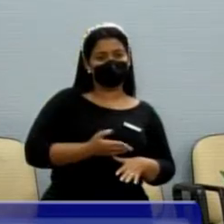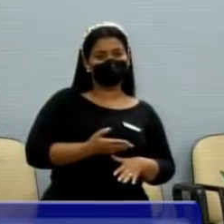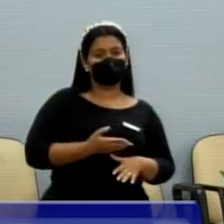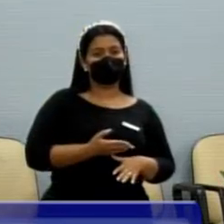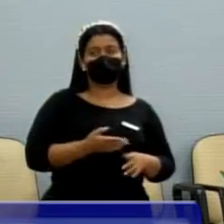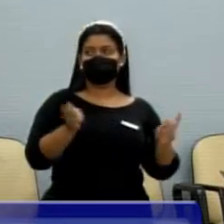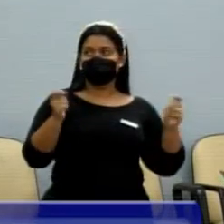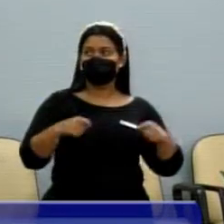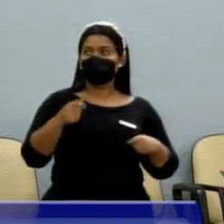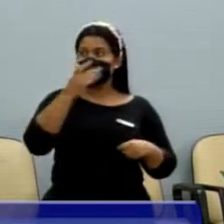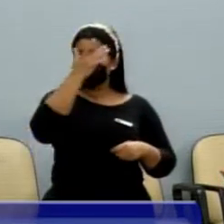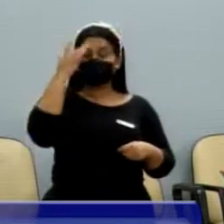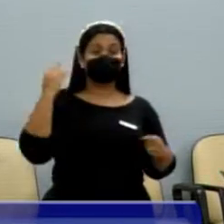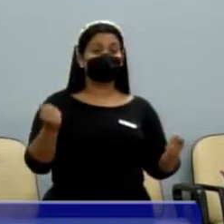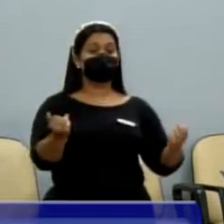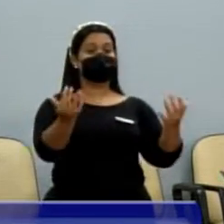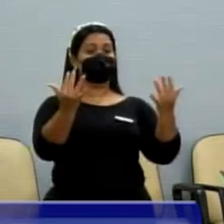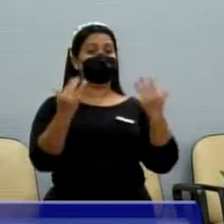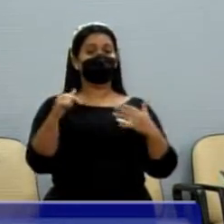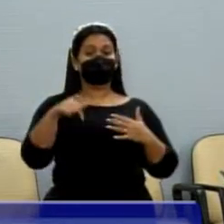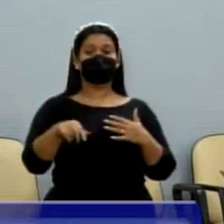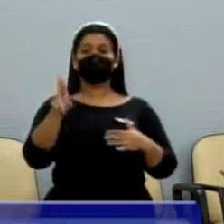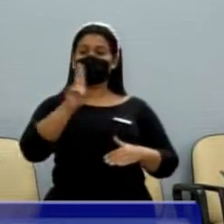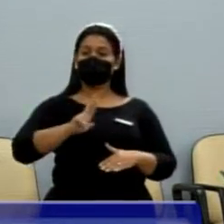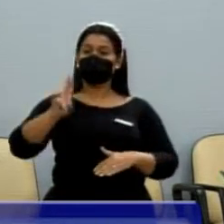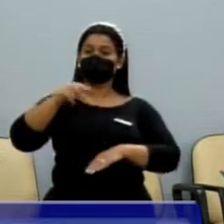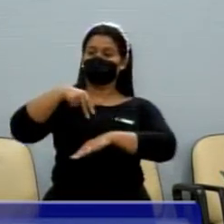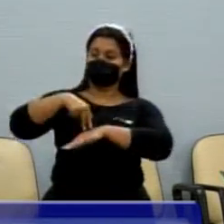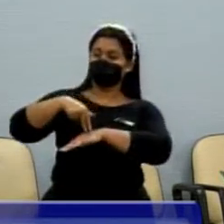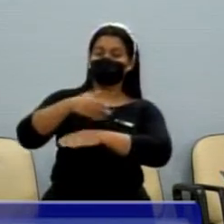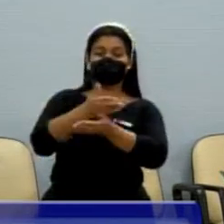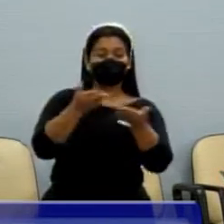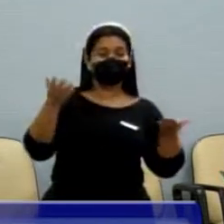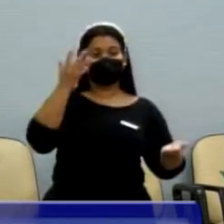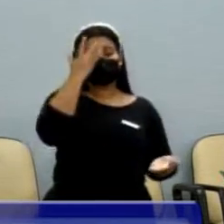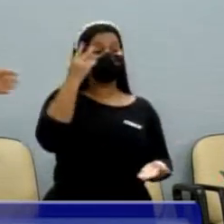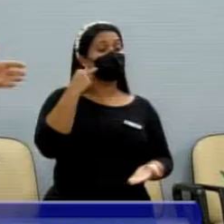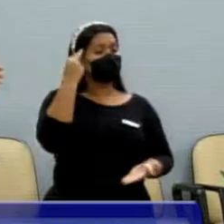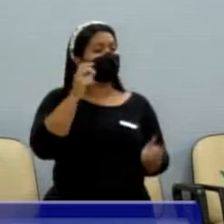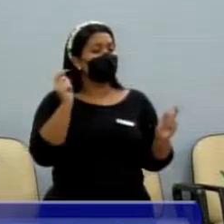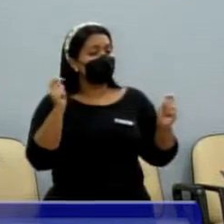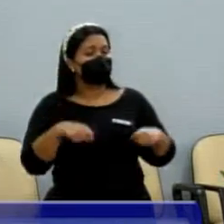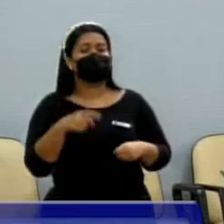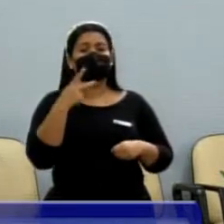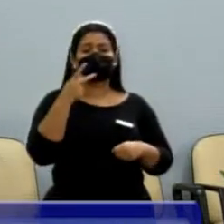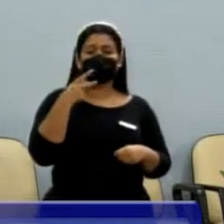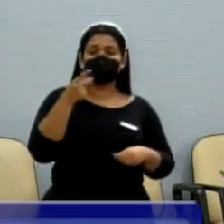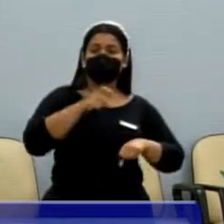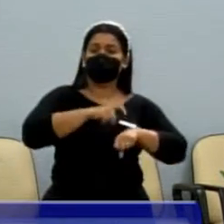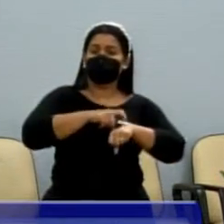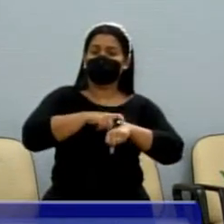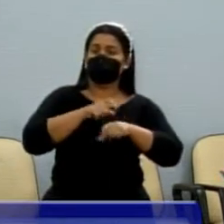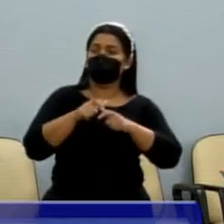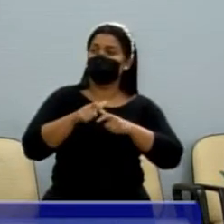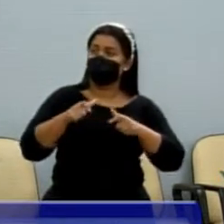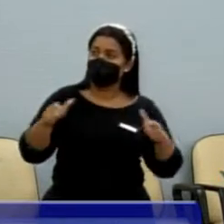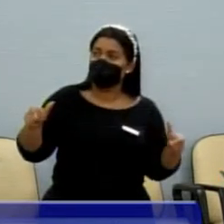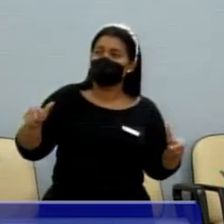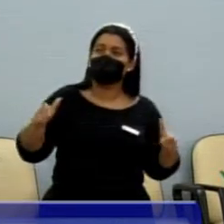possibilidade que as pessoas venham aqui eu te ligo em Tribuna os vereadores todos possam falar a gente tem um tempo maior para